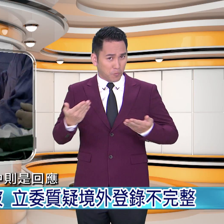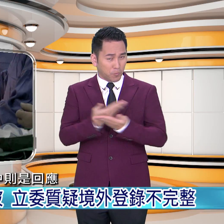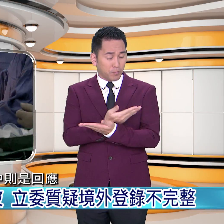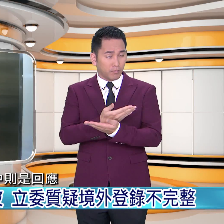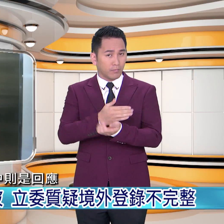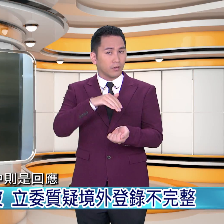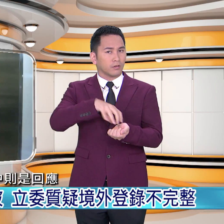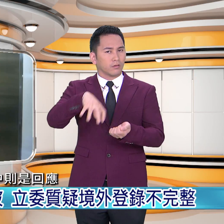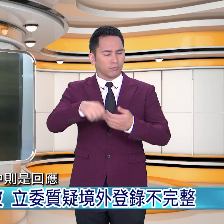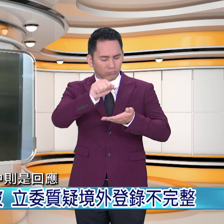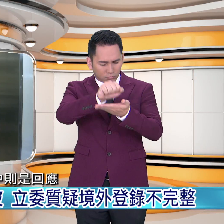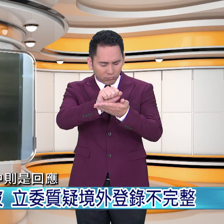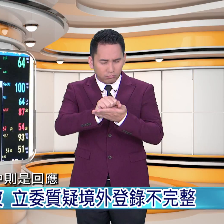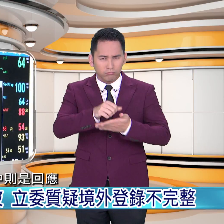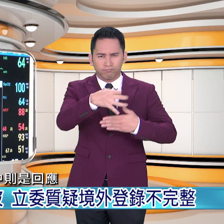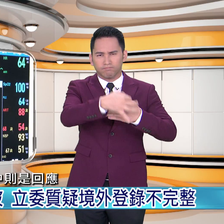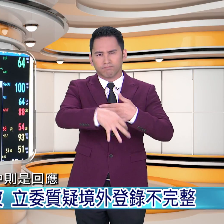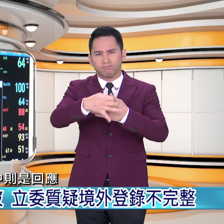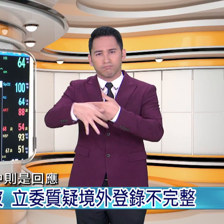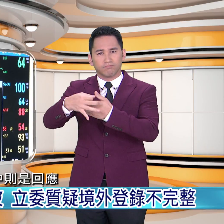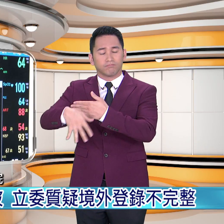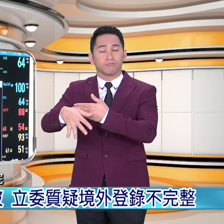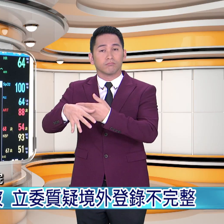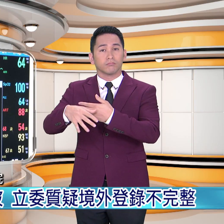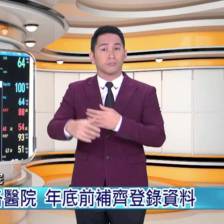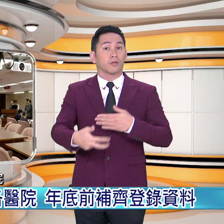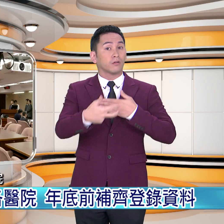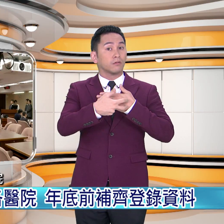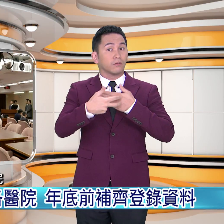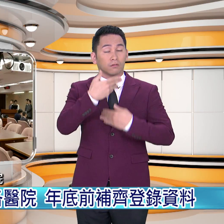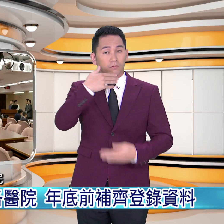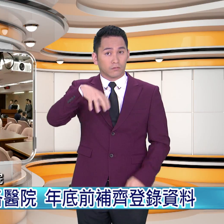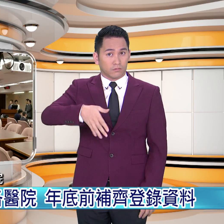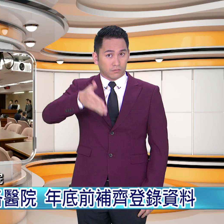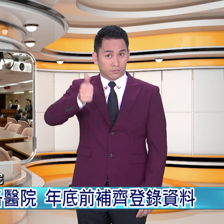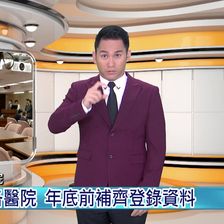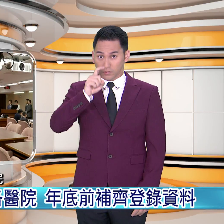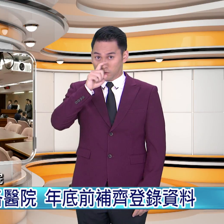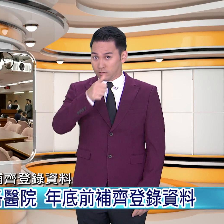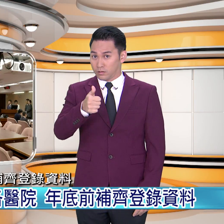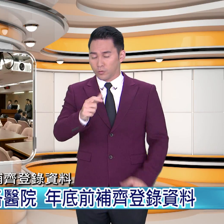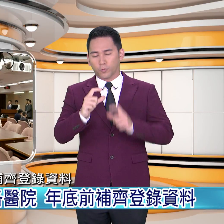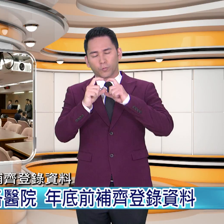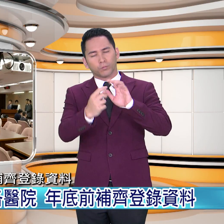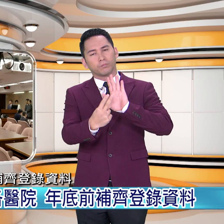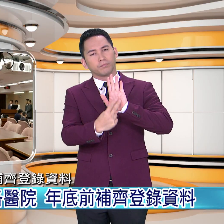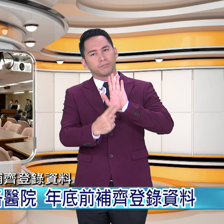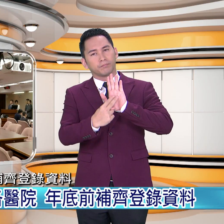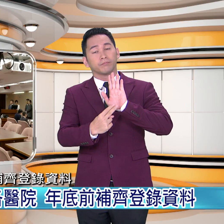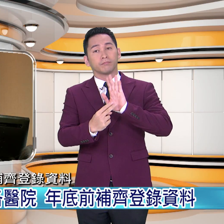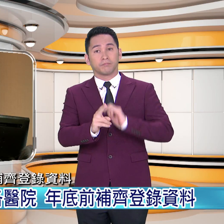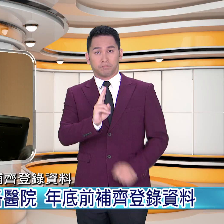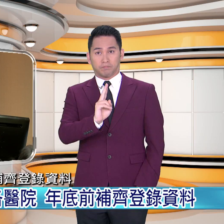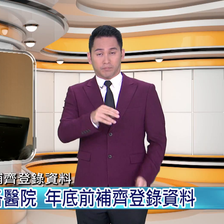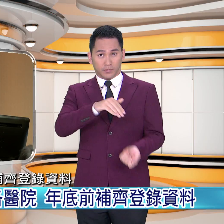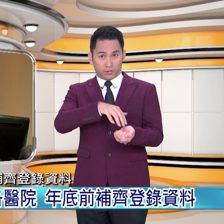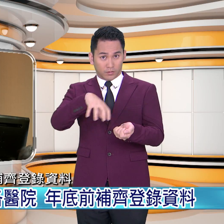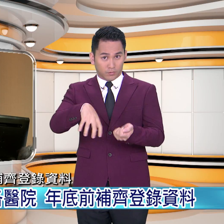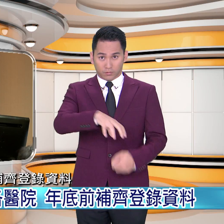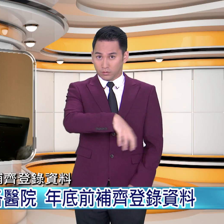卫福部长陈时中则是回应，已经要求各医院今年年底之前要补齐登